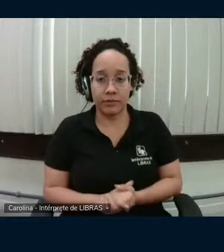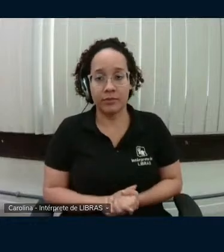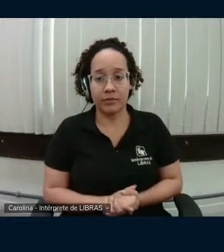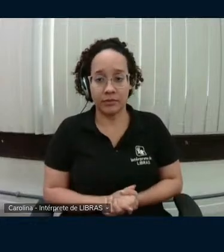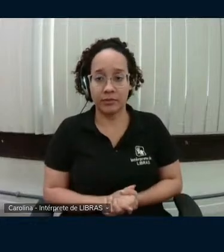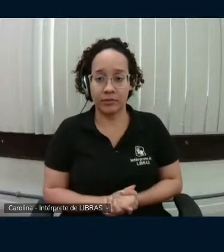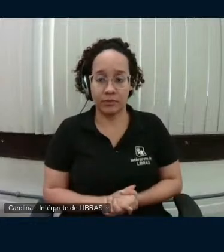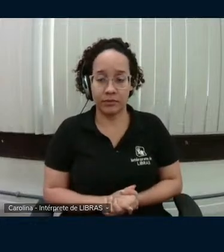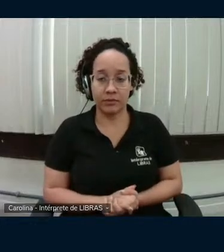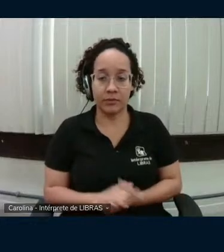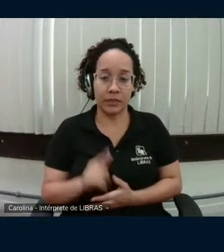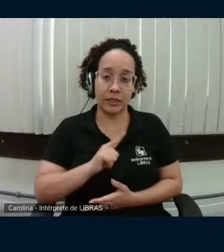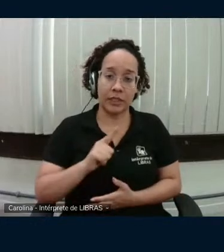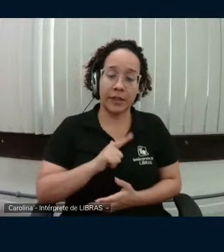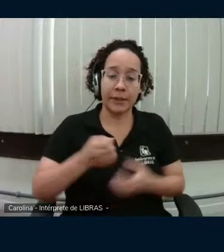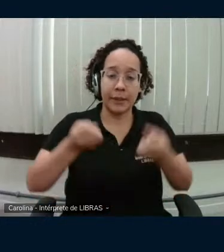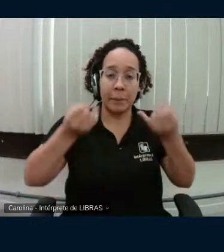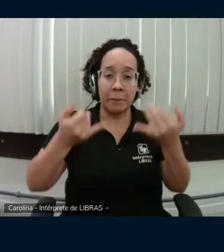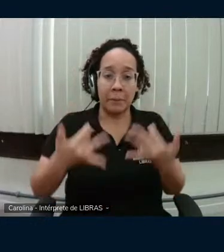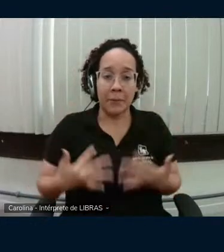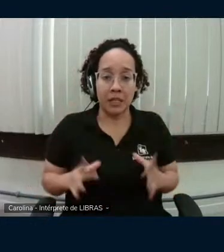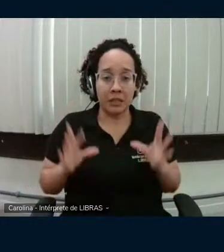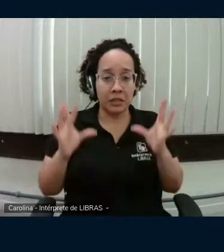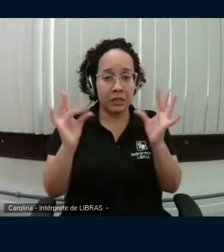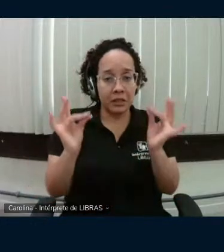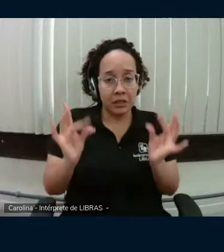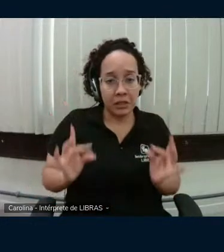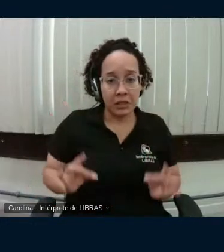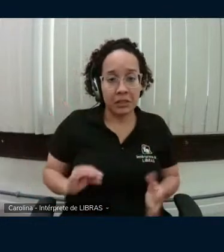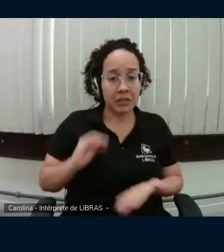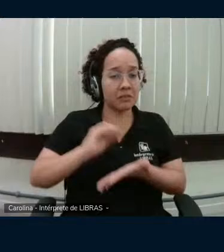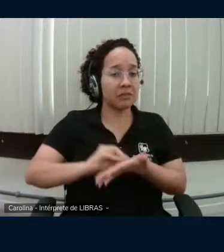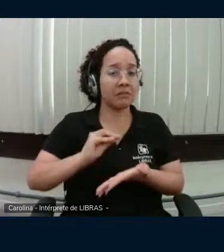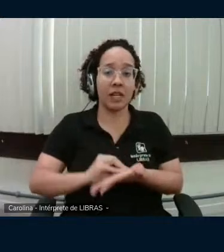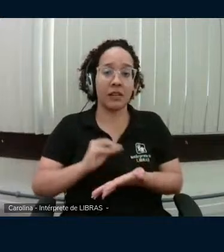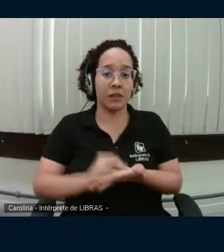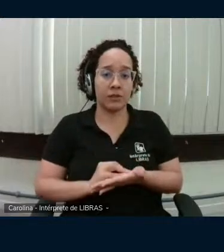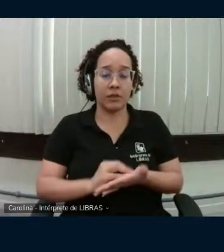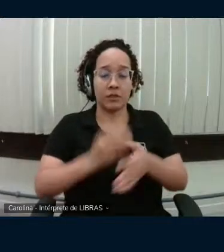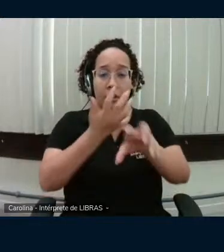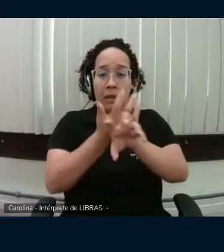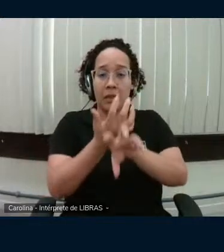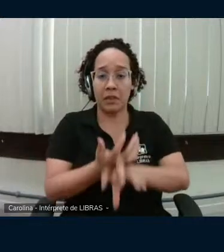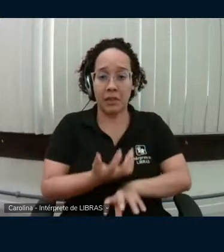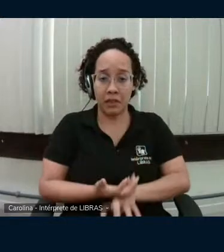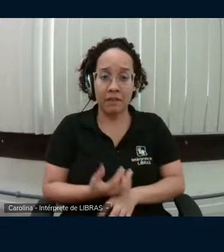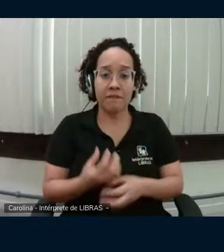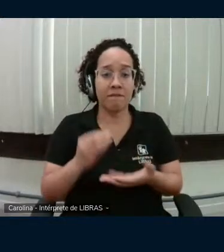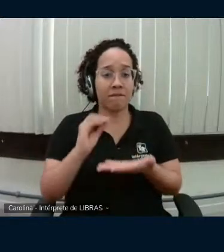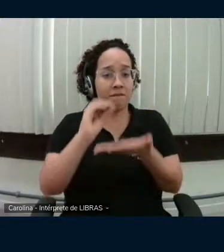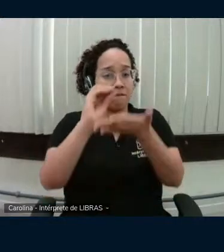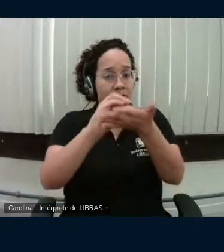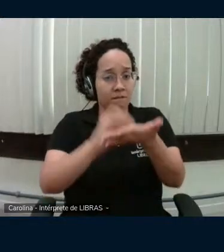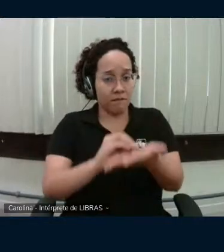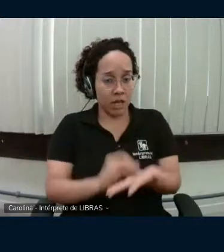ela é composta, inclusive, a não ser nominar vários componentes na forma de disciplinas, mas sem dizer, né,